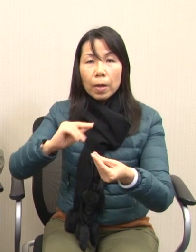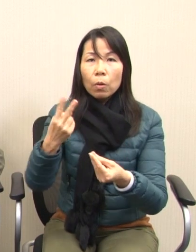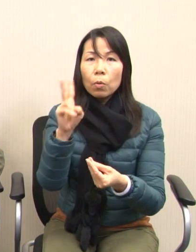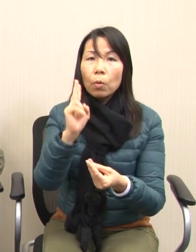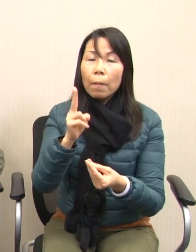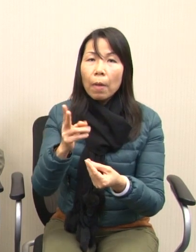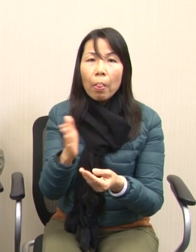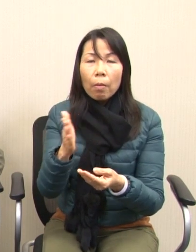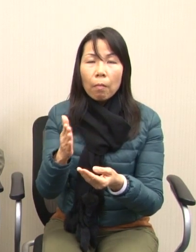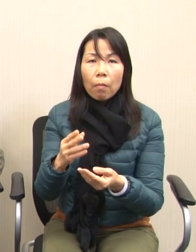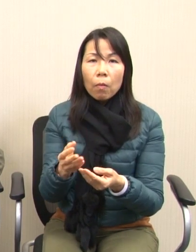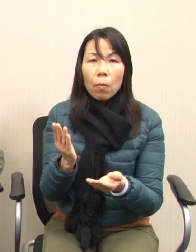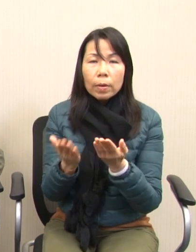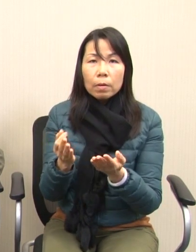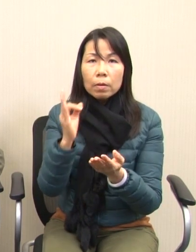Sorry，